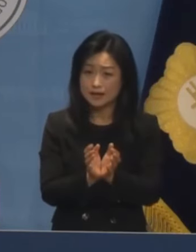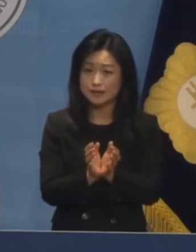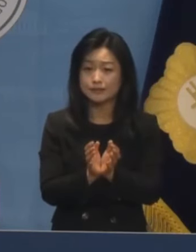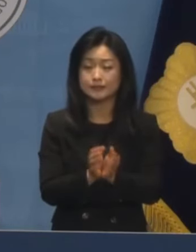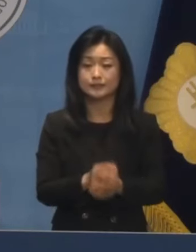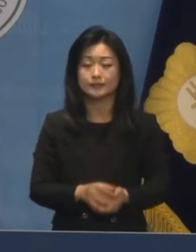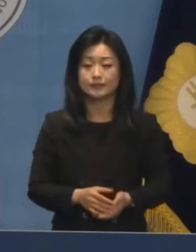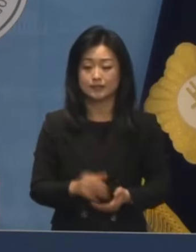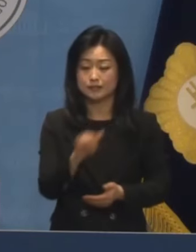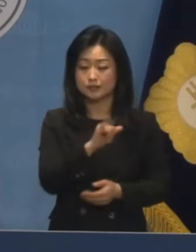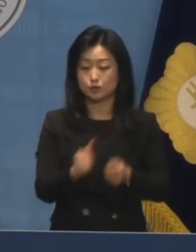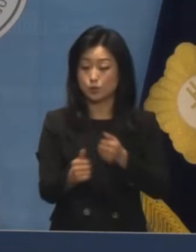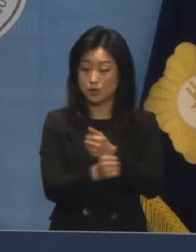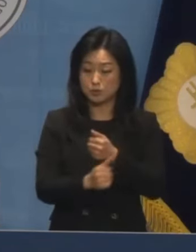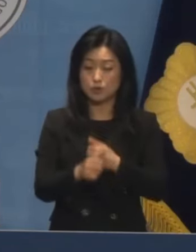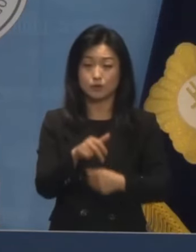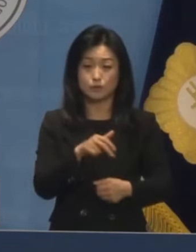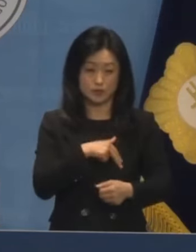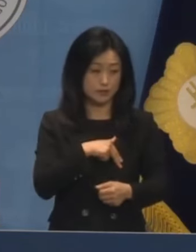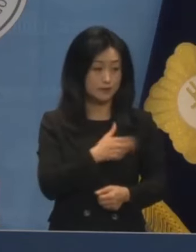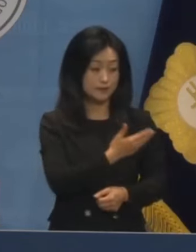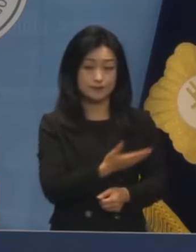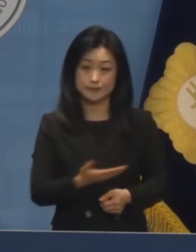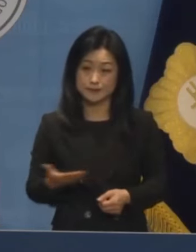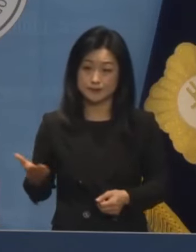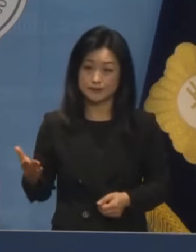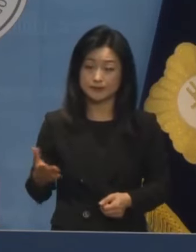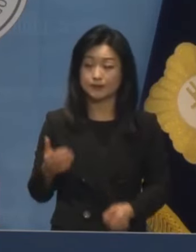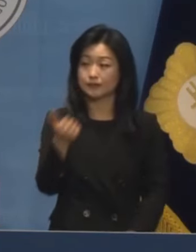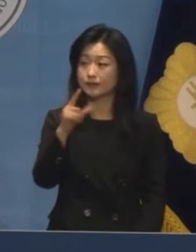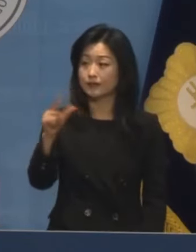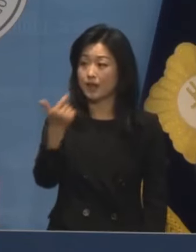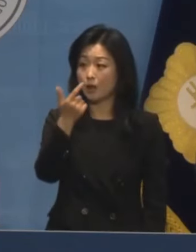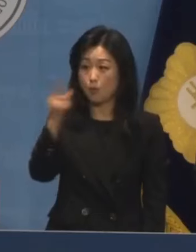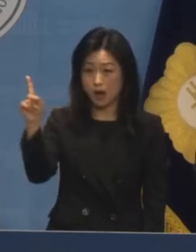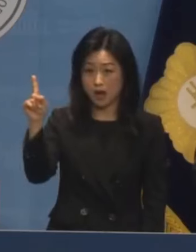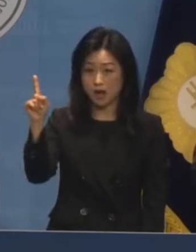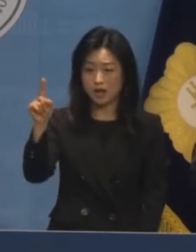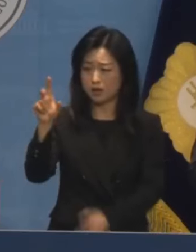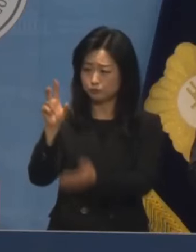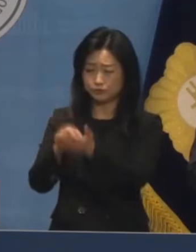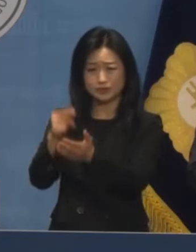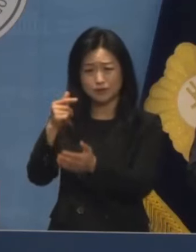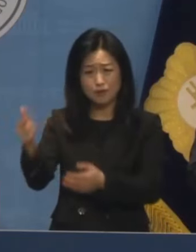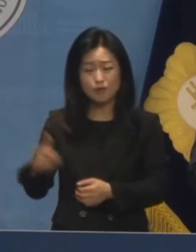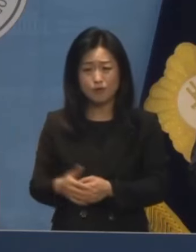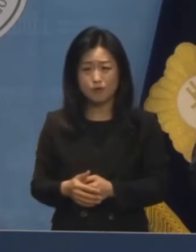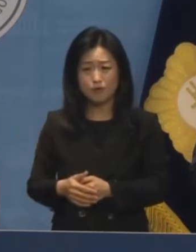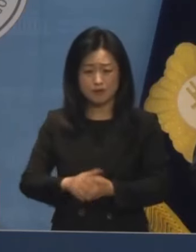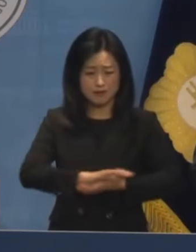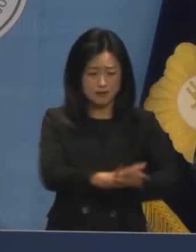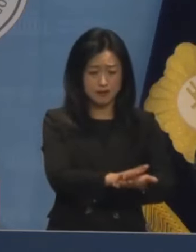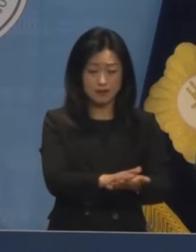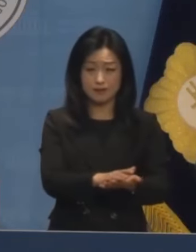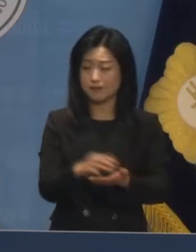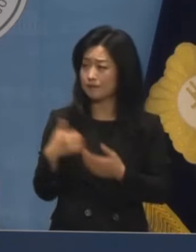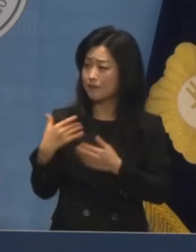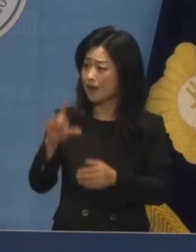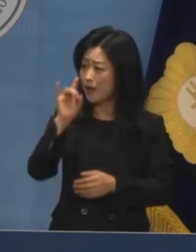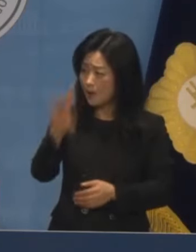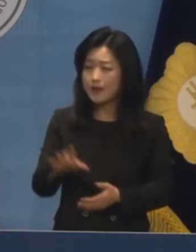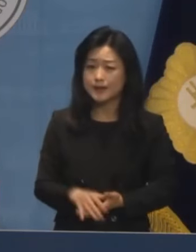실천단 을지로위원회 소속 의원들은 이런 한화 오션의 비윤리적이고 반노동적 행태를 결코 좌시하지